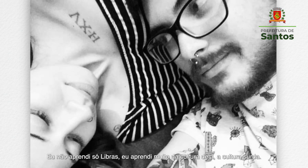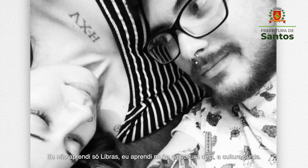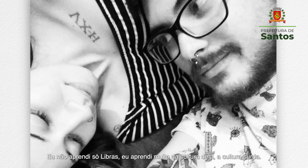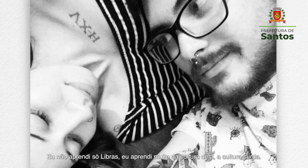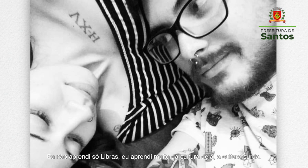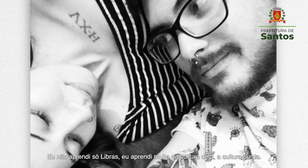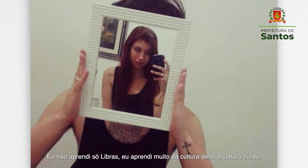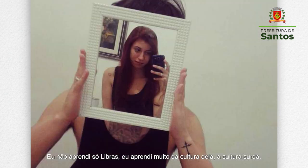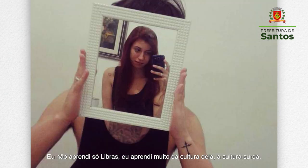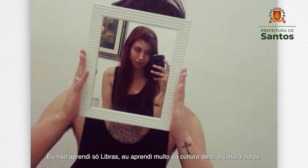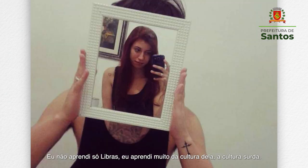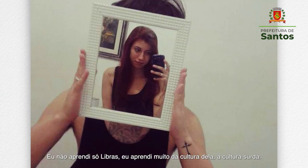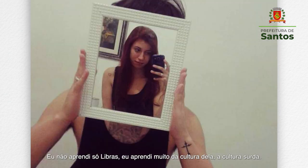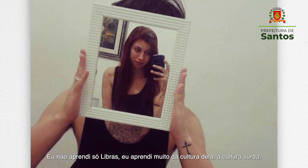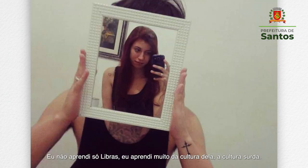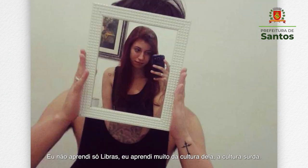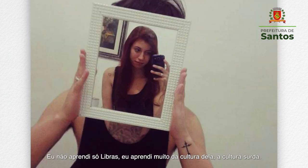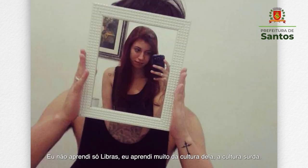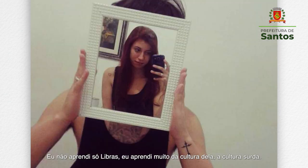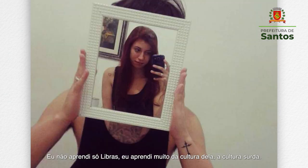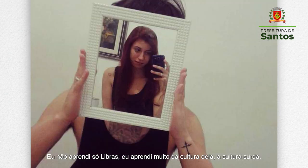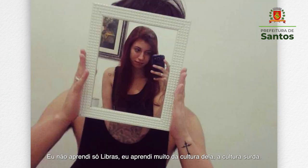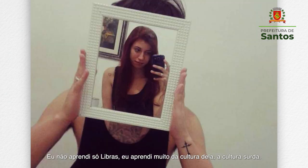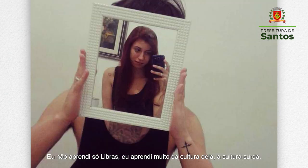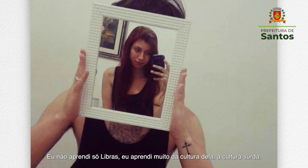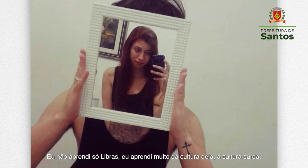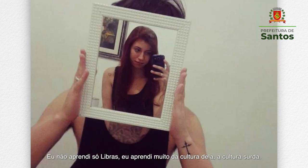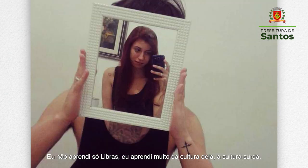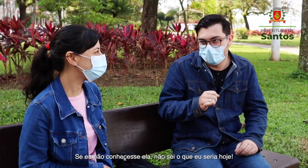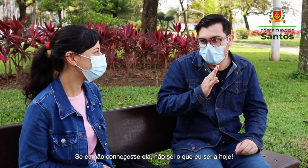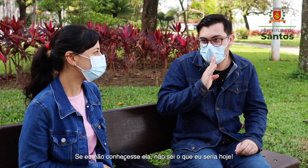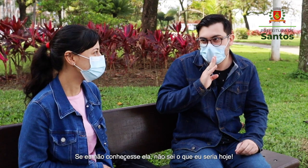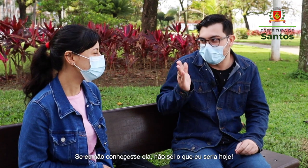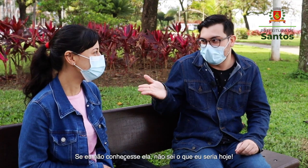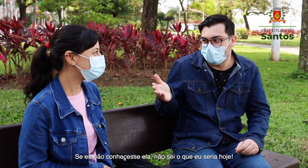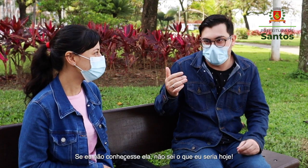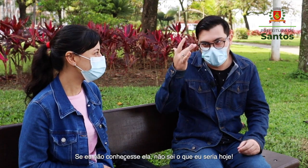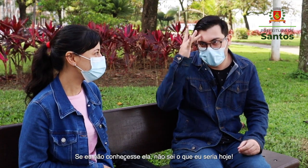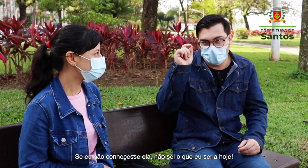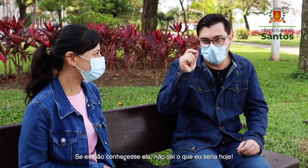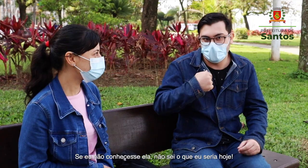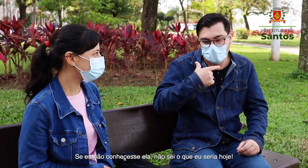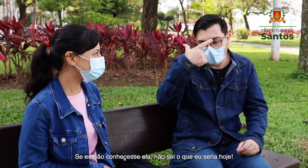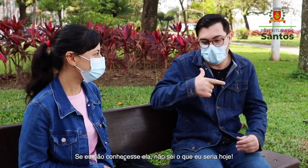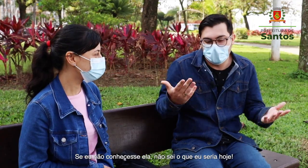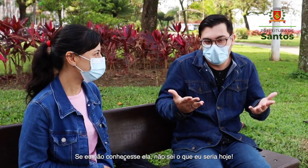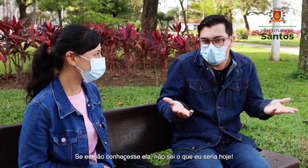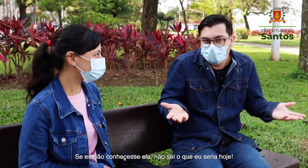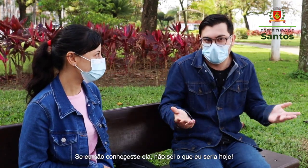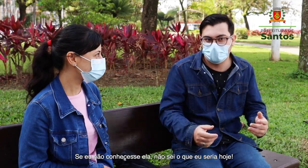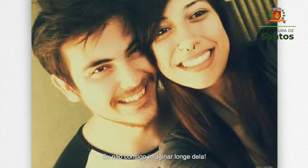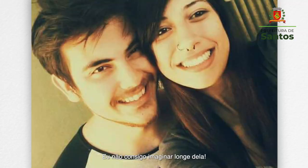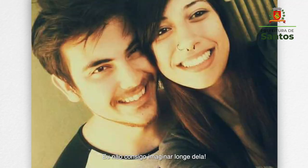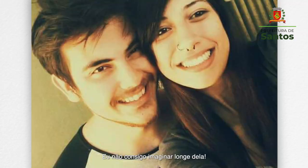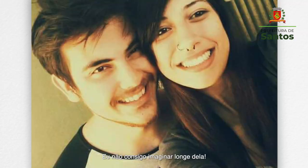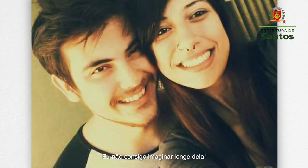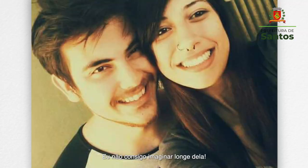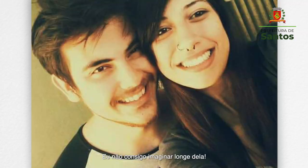aprendi muito da cultura dela, a cultura surda dela. Se eu não conhecesse ela, eu não sei o que eu seria hoje. Eu não consigo